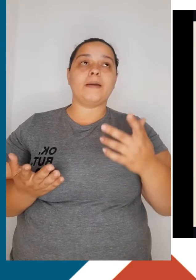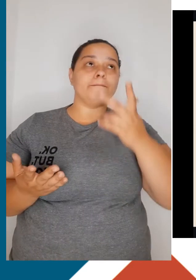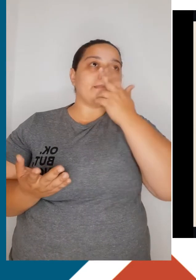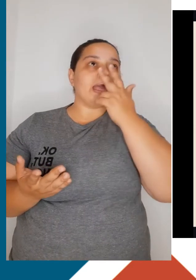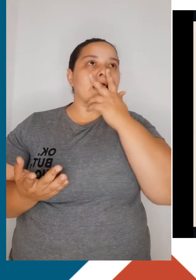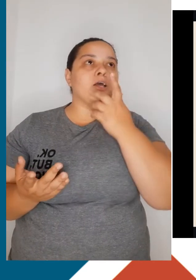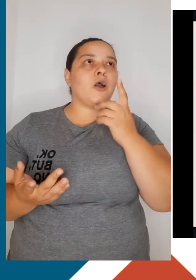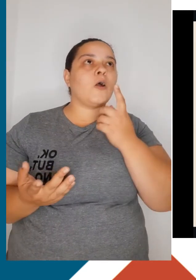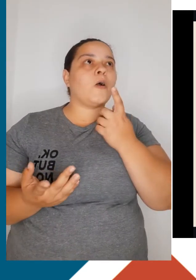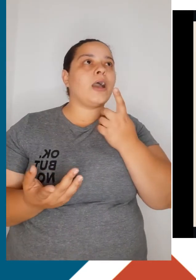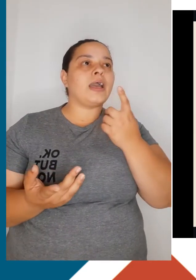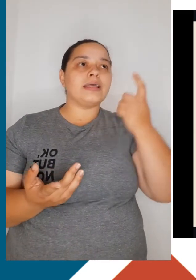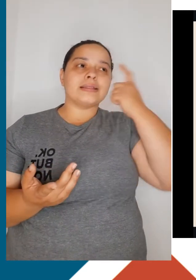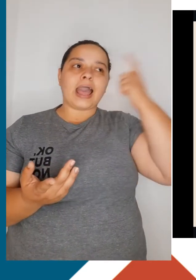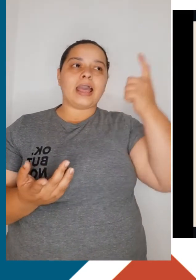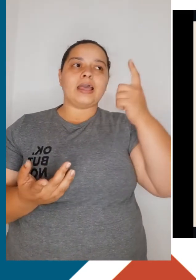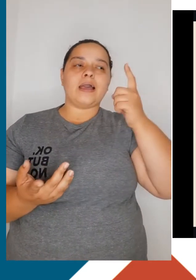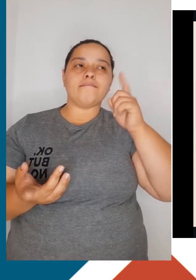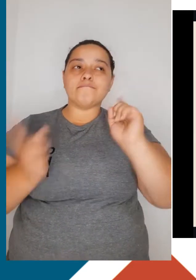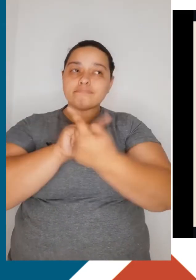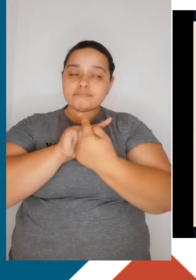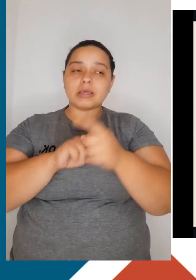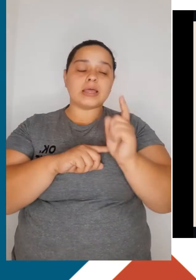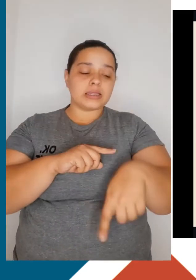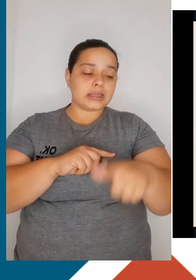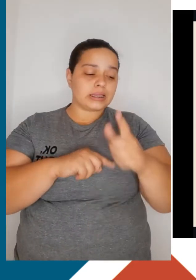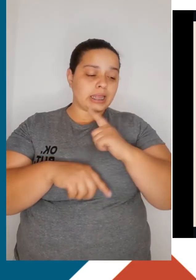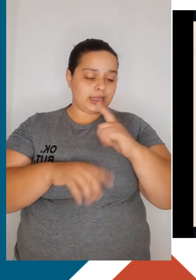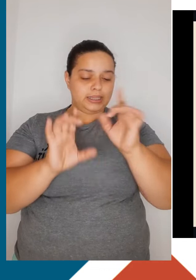contrapondo essa ideia, a gente vai ter o